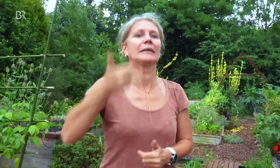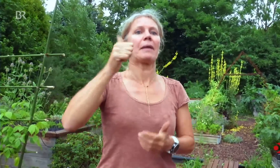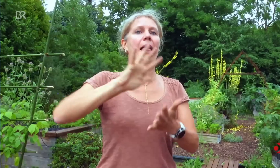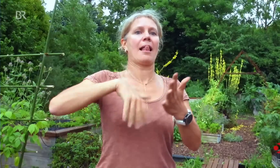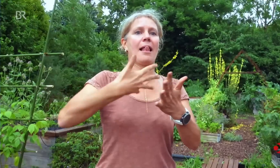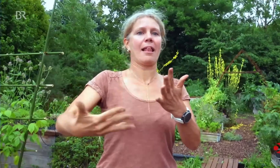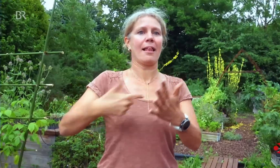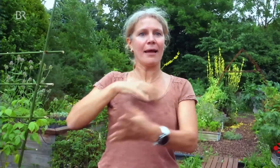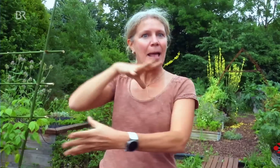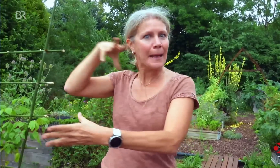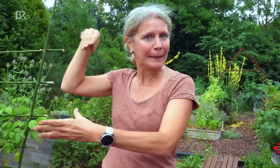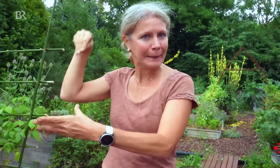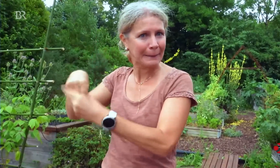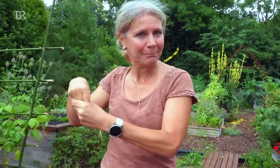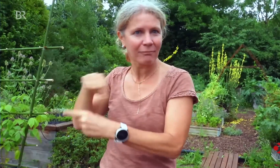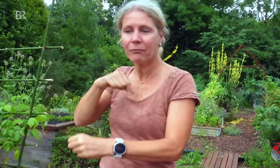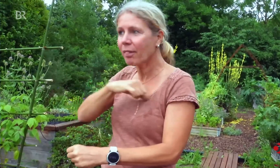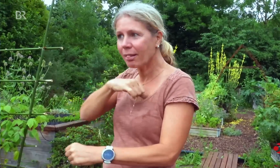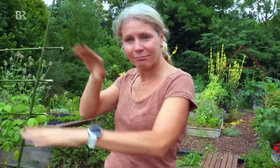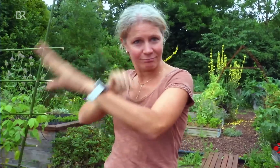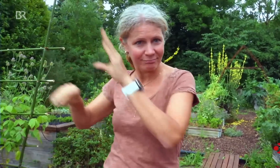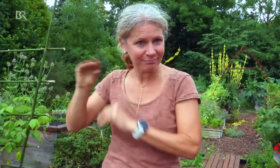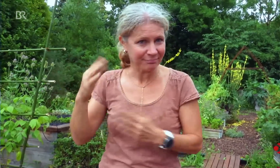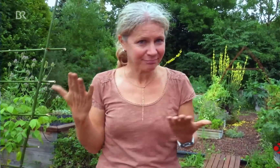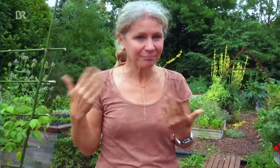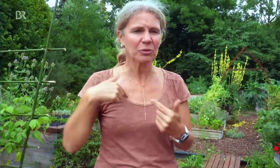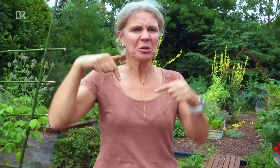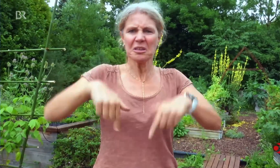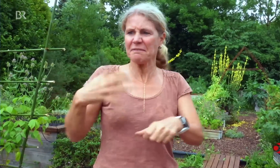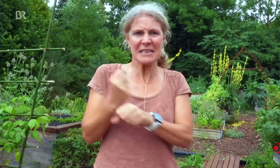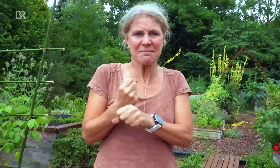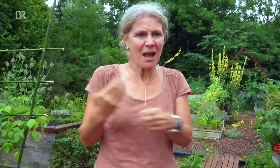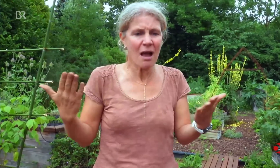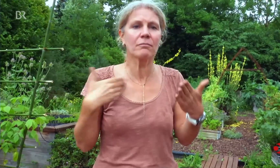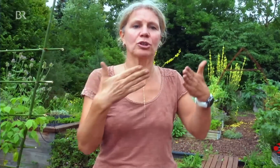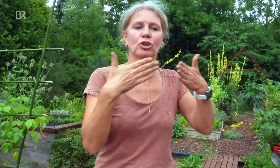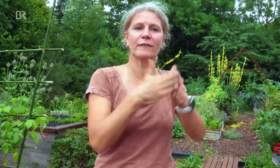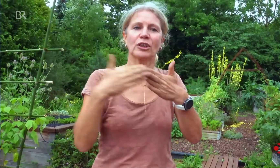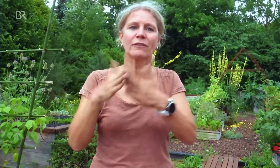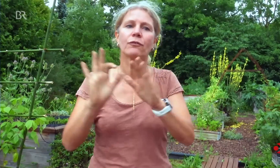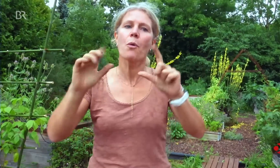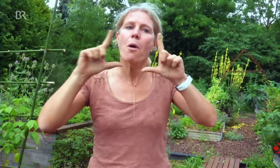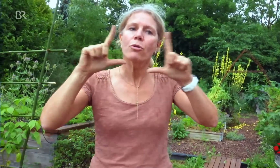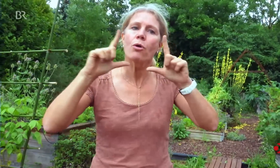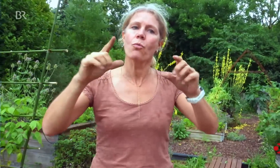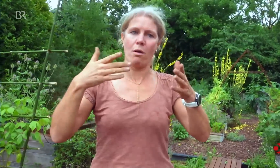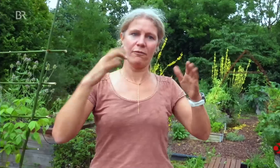auch mit Gebärdensprache aufgenommen. Eine spannende Erfahrung. Ganz konkret nehmen wir heute die Moderationen auf, die zwischen